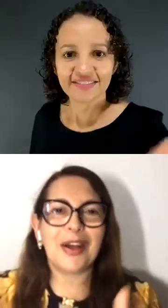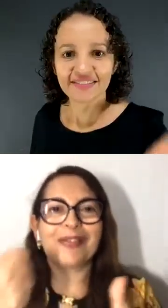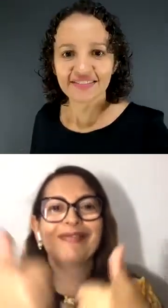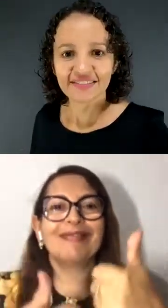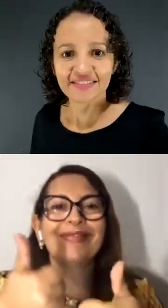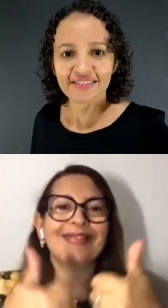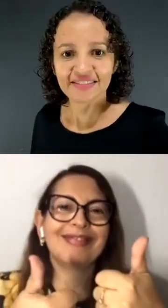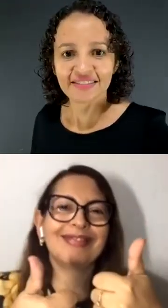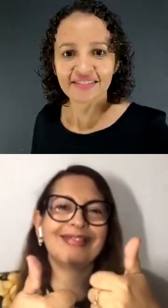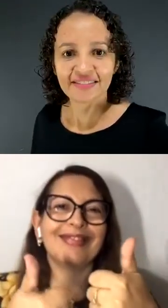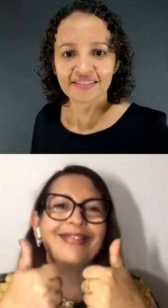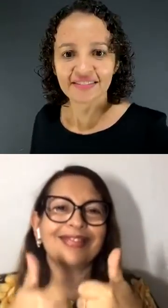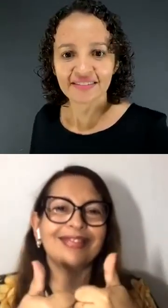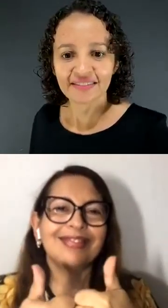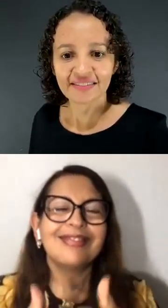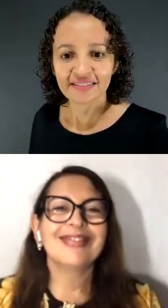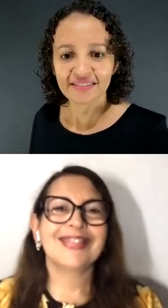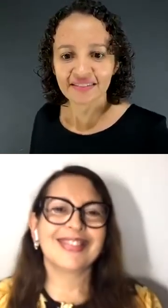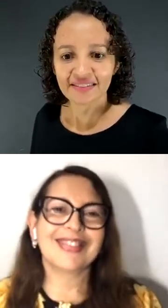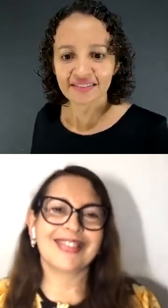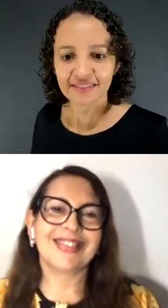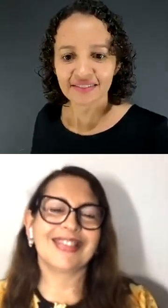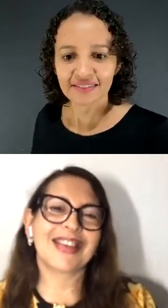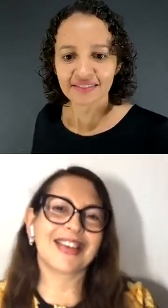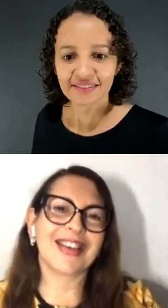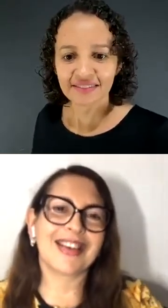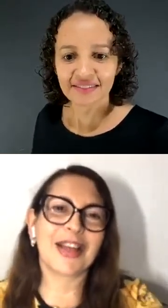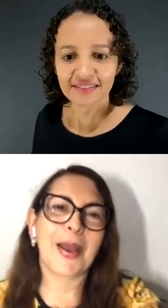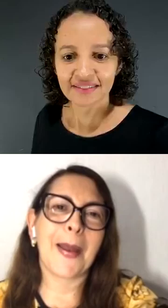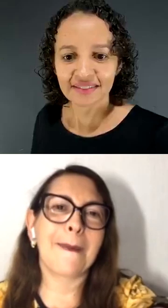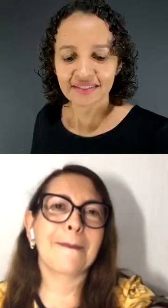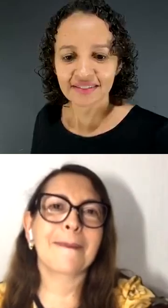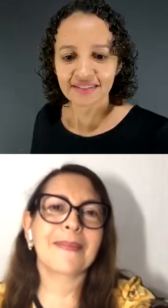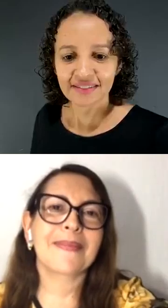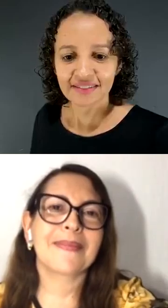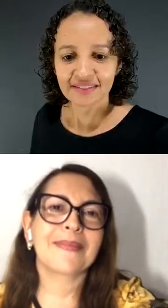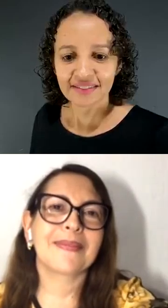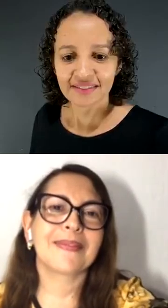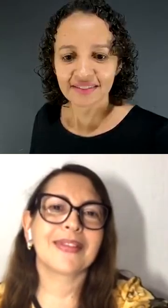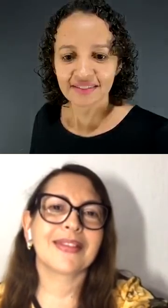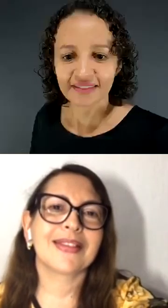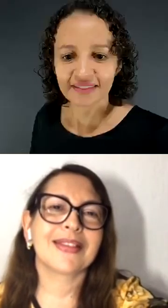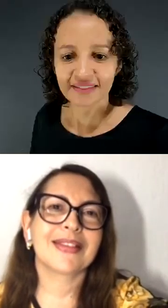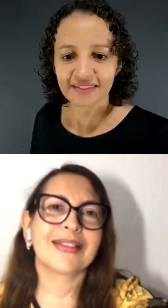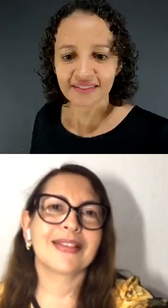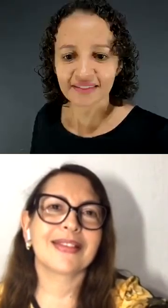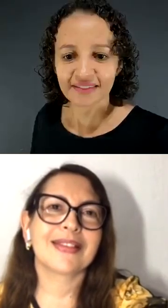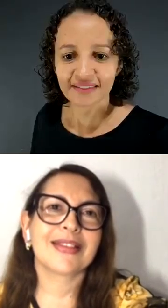beijo. Valeu. Obrigada.